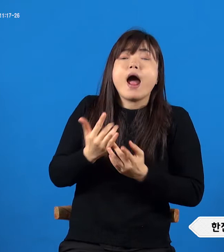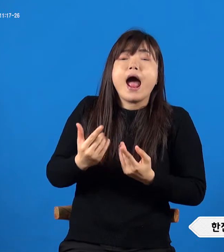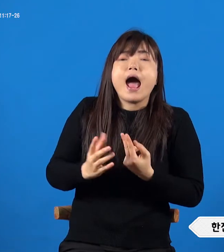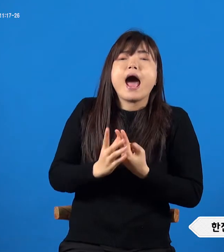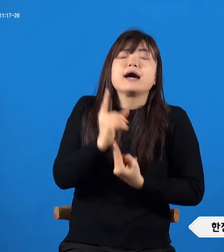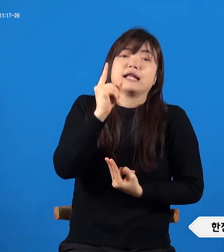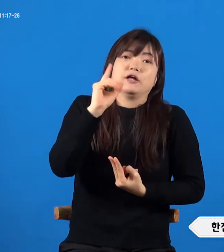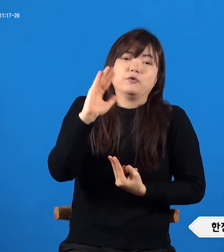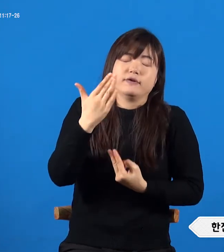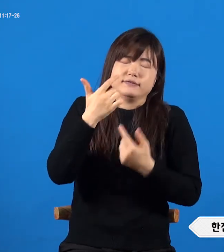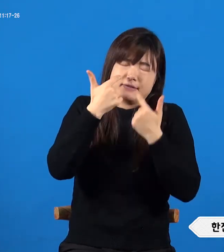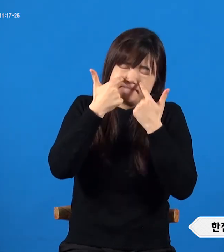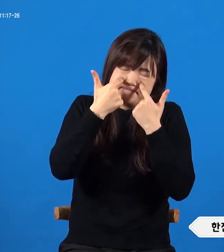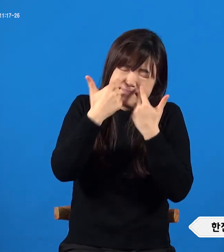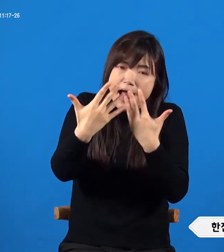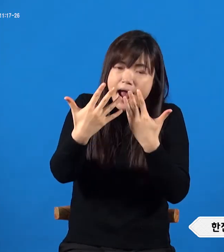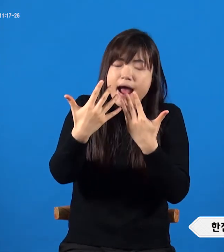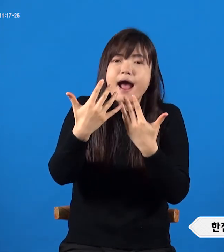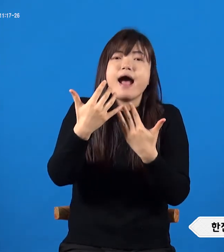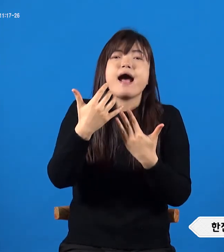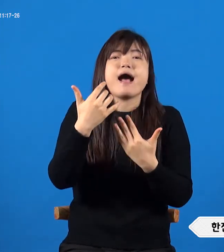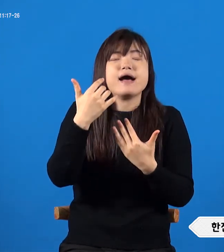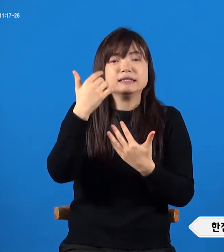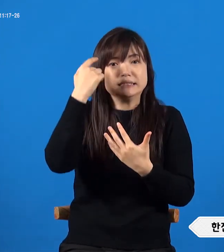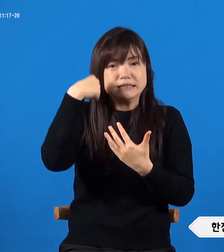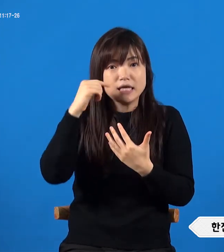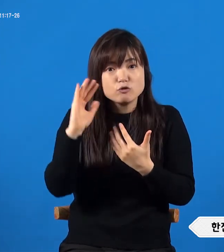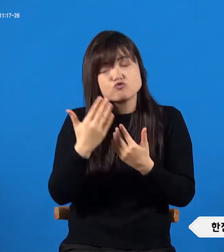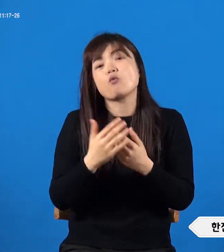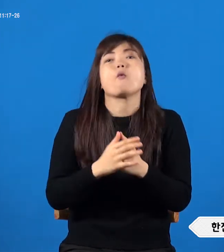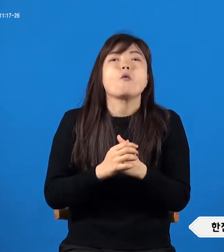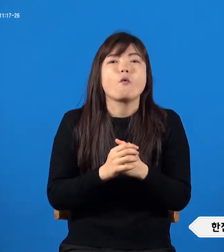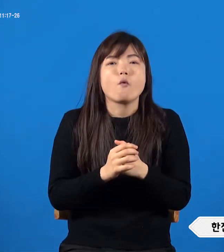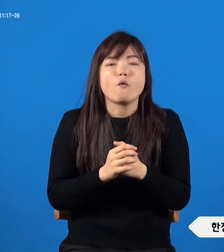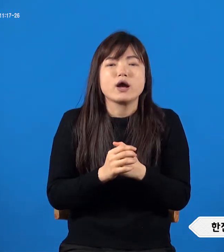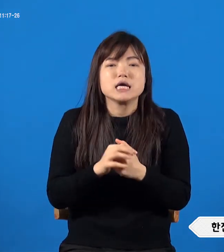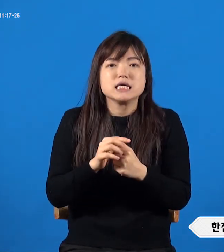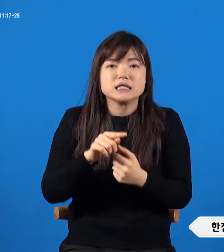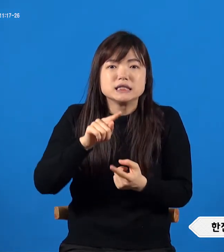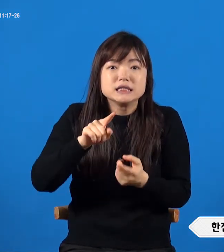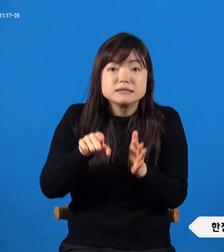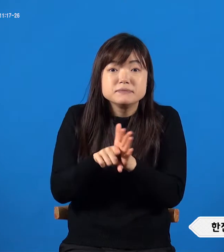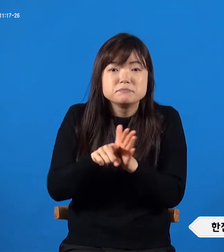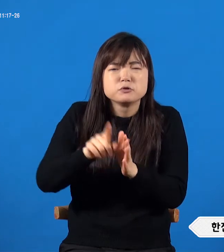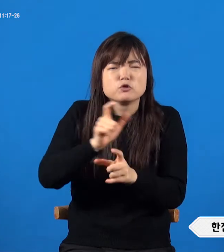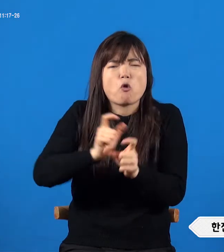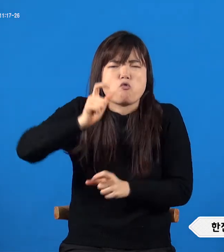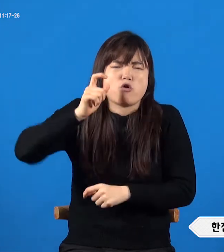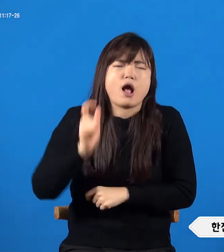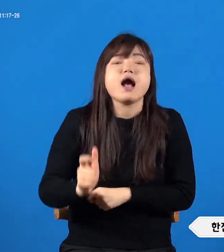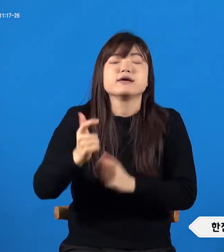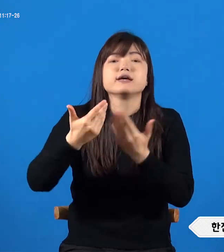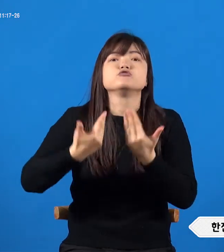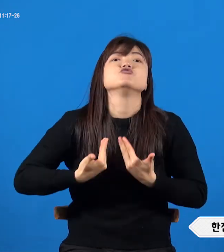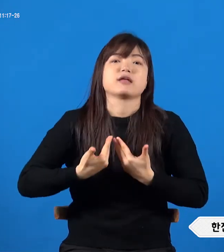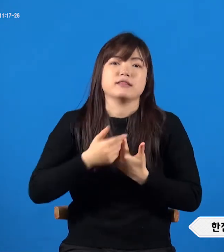하나로 연합된 그것을 더 생생하게 체험하게 해주고 그걸 더 견고하게 만들어줍니다.